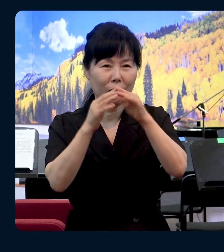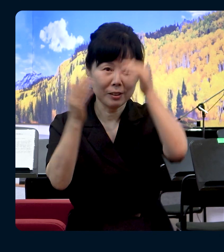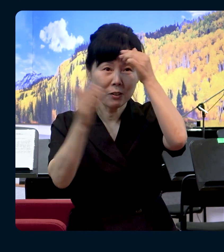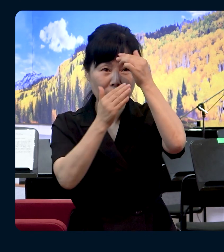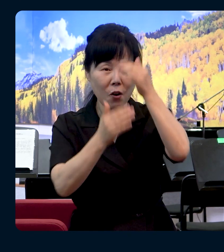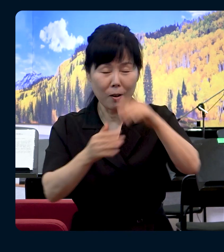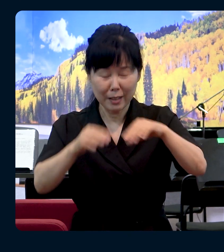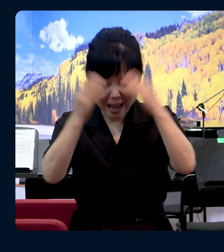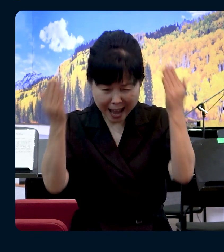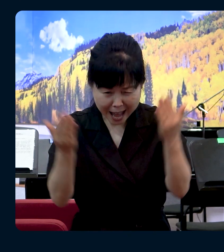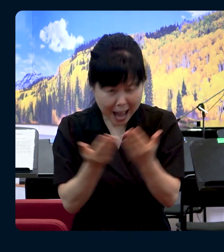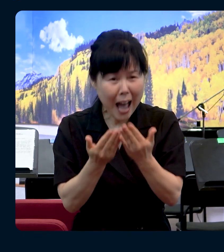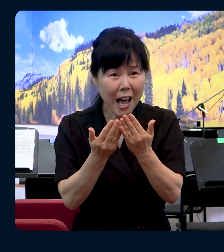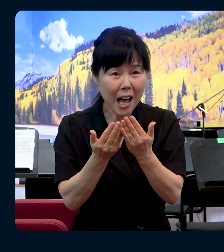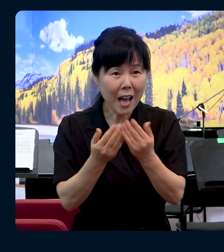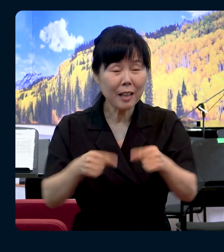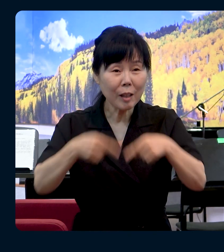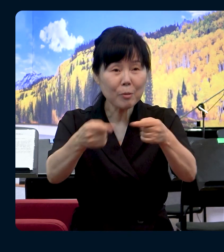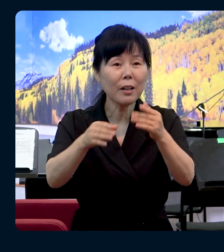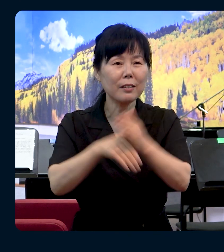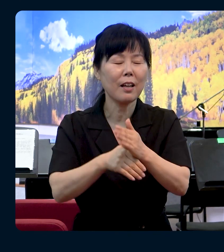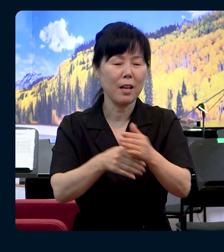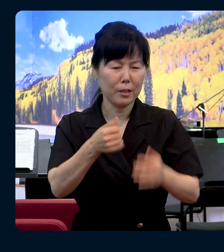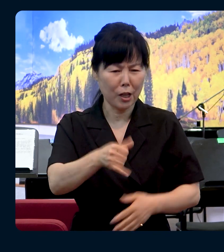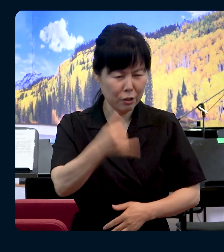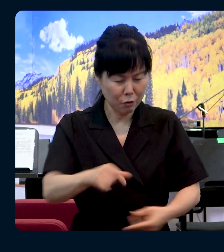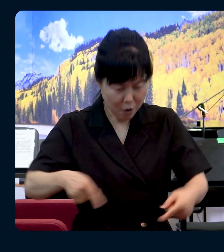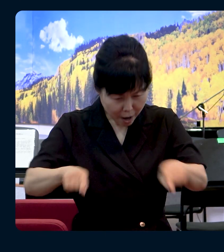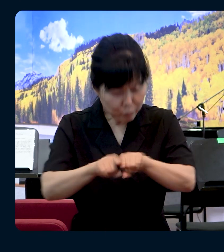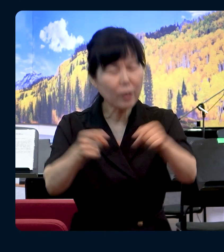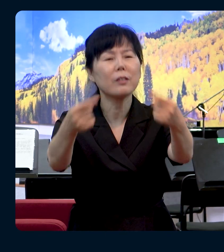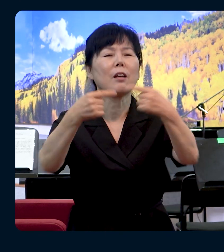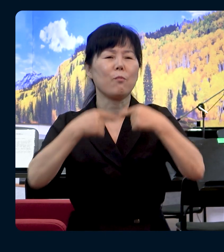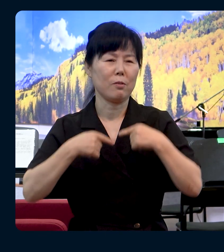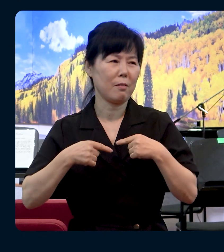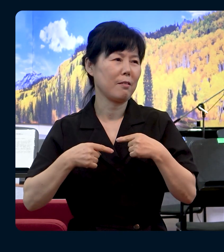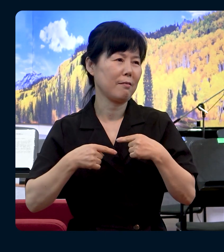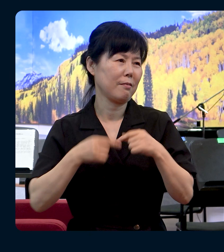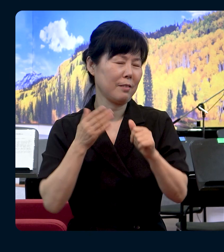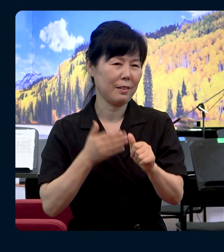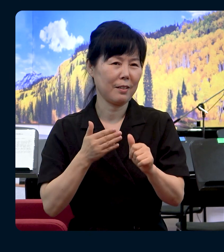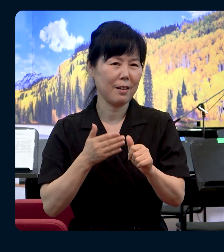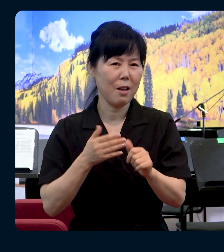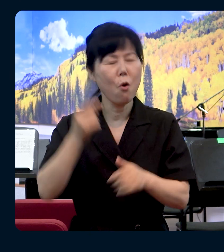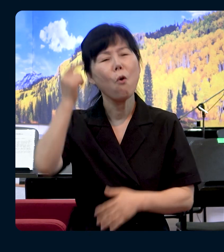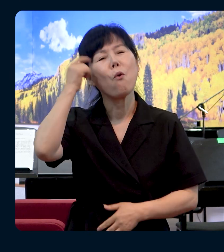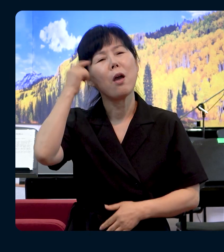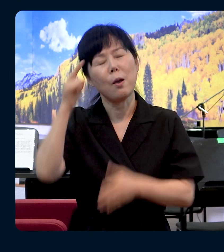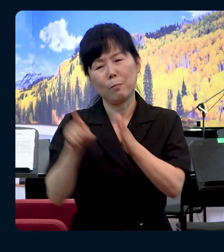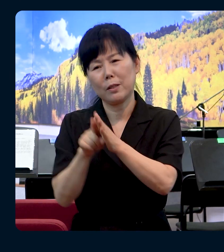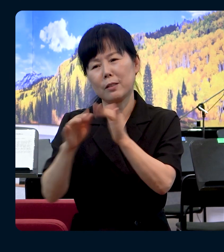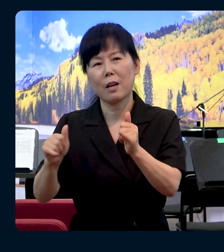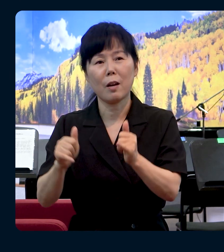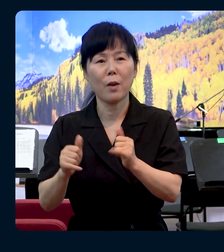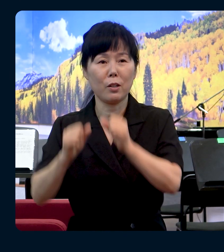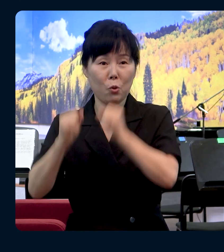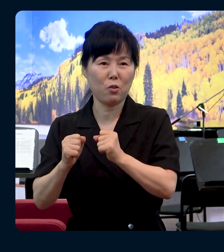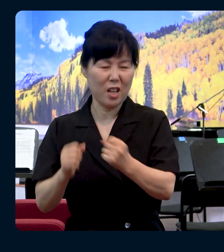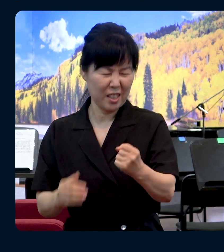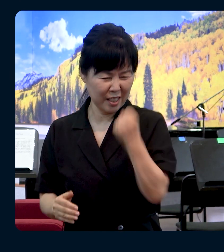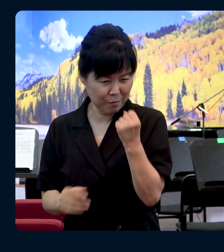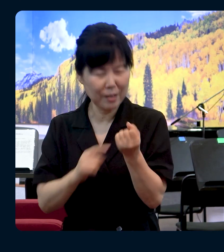것이 뭐예요? 얼마나 엄청난 축복인지 알려줘야 하니까. 존재의 힘이 나가는 거예요. 믿는 자의 존재의 힘이 나가는